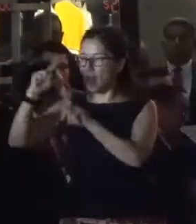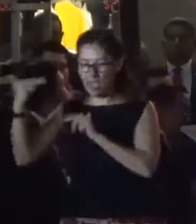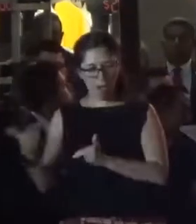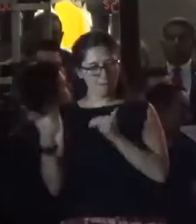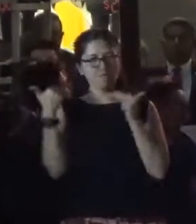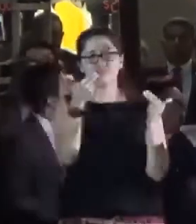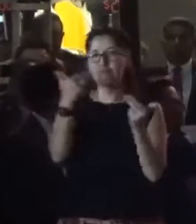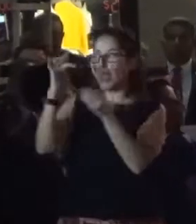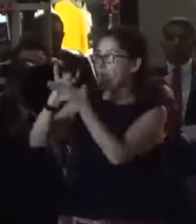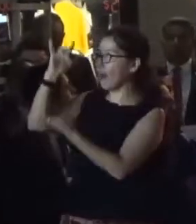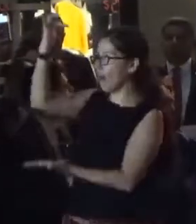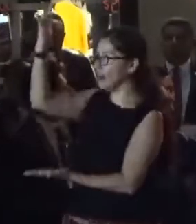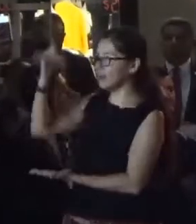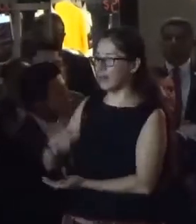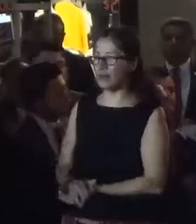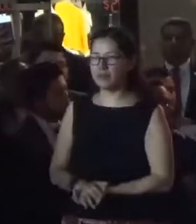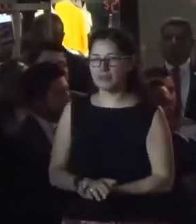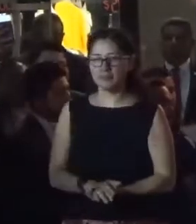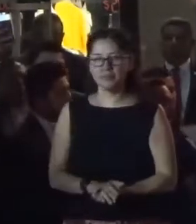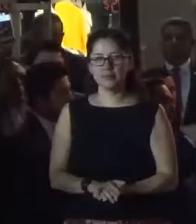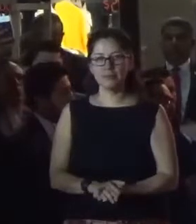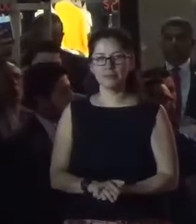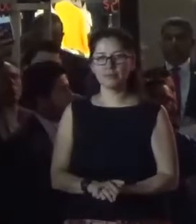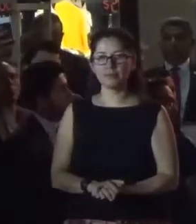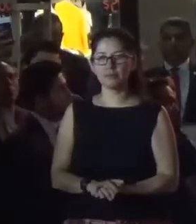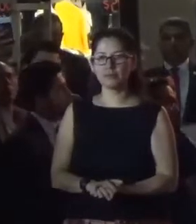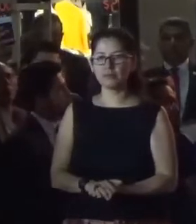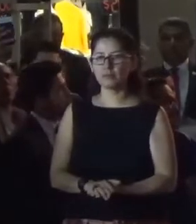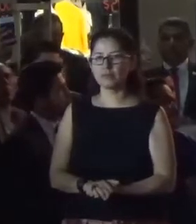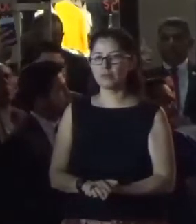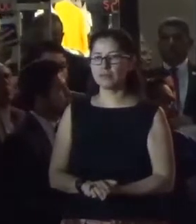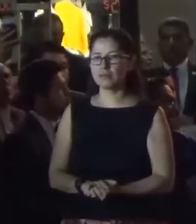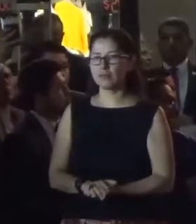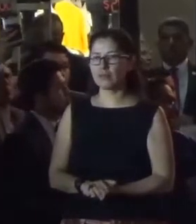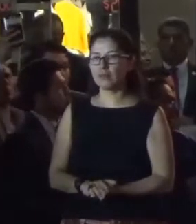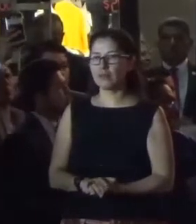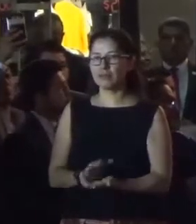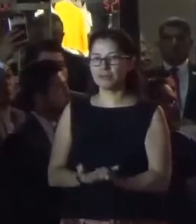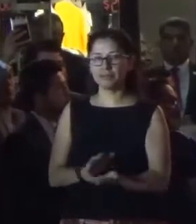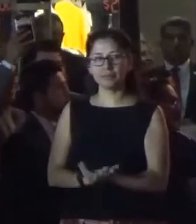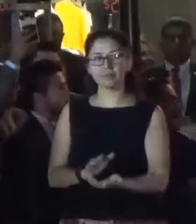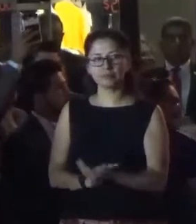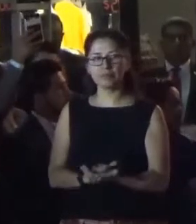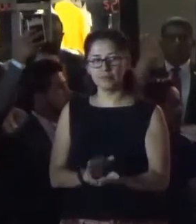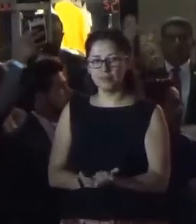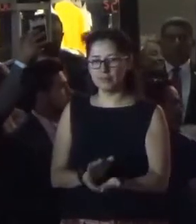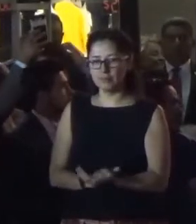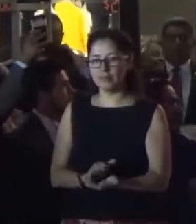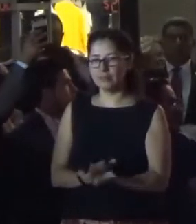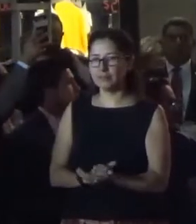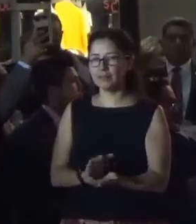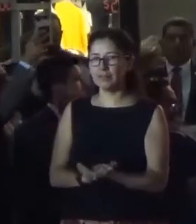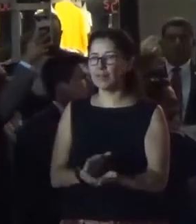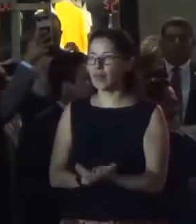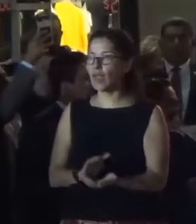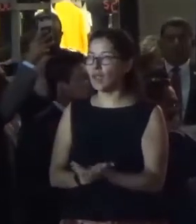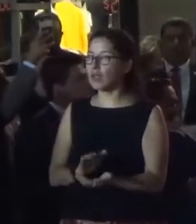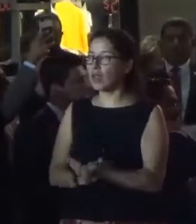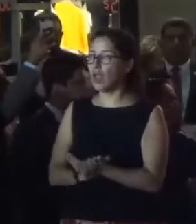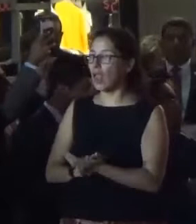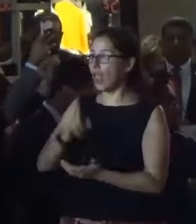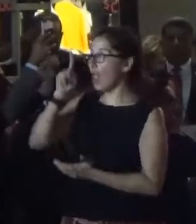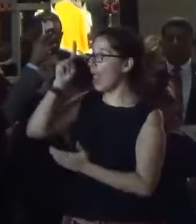Comunicadores Potosinos Pablo García y también te recuerdo en los diferentes portales para que puedas consultar la